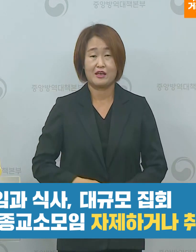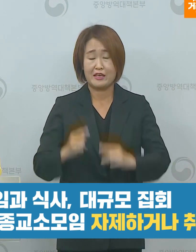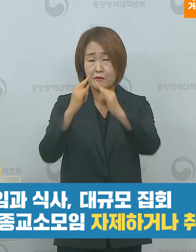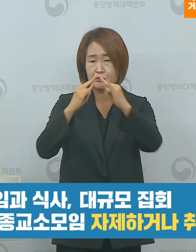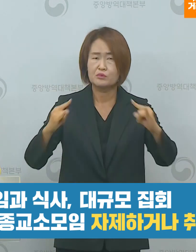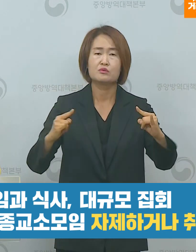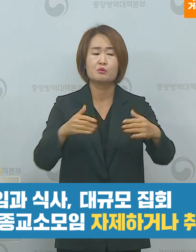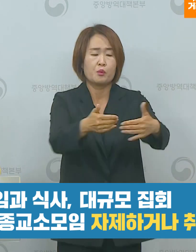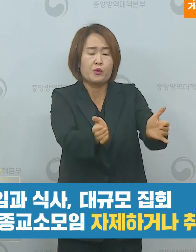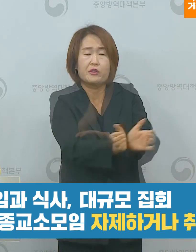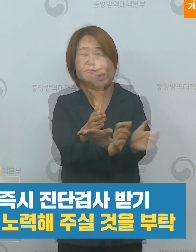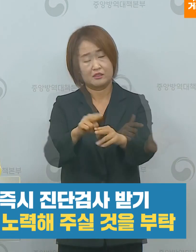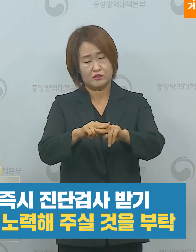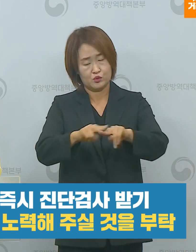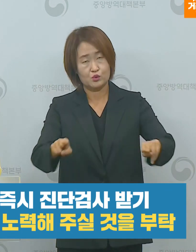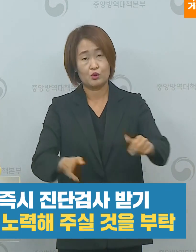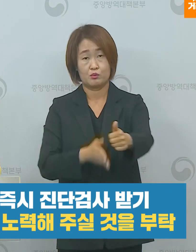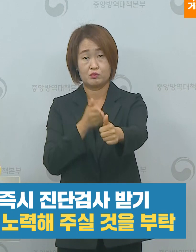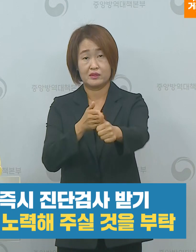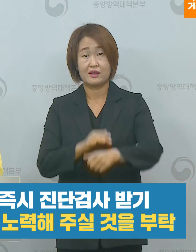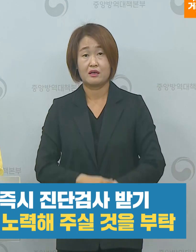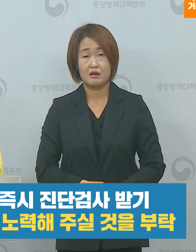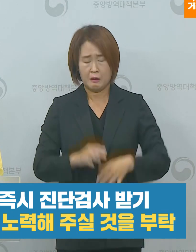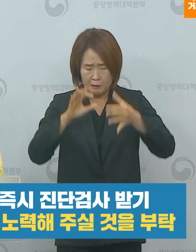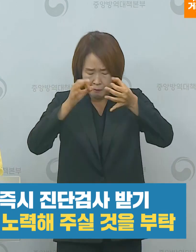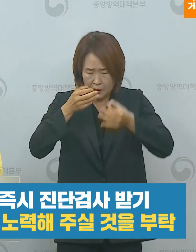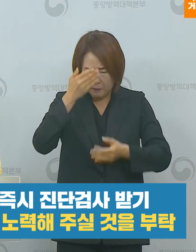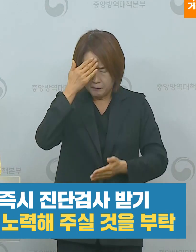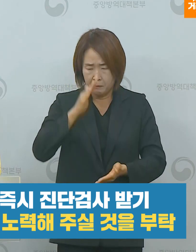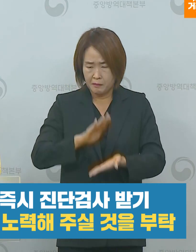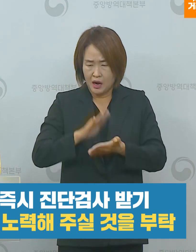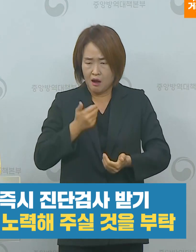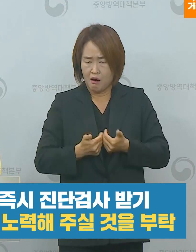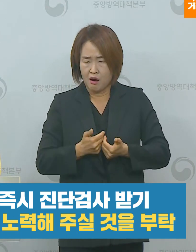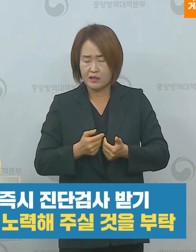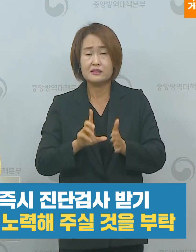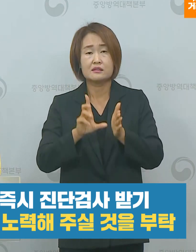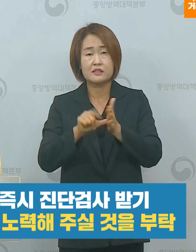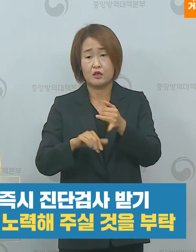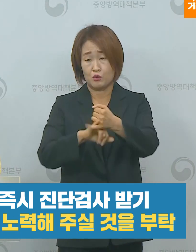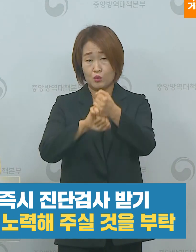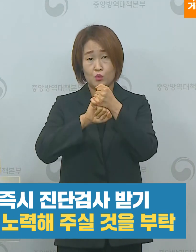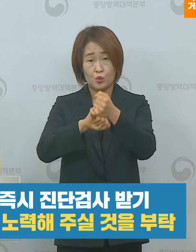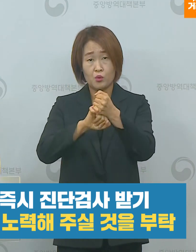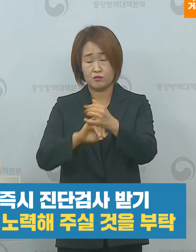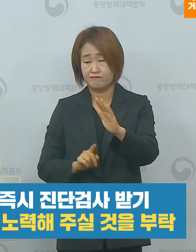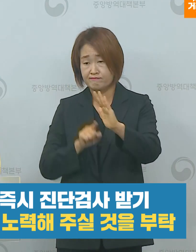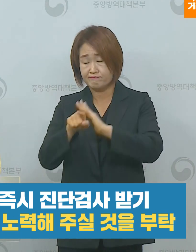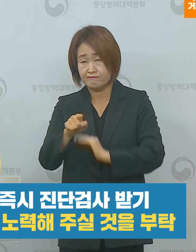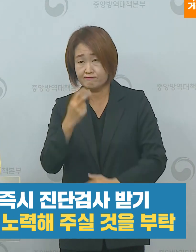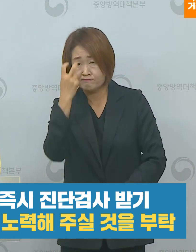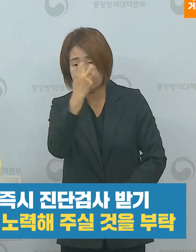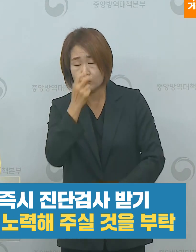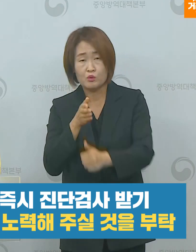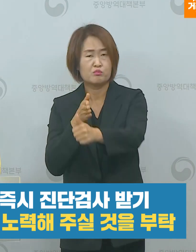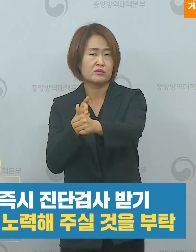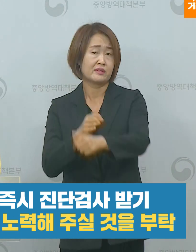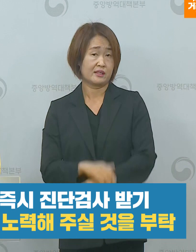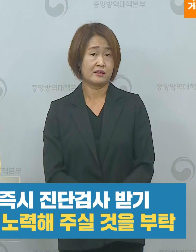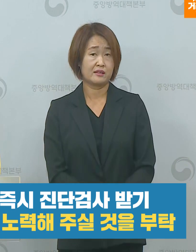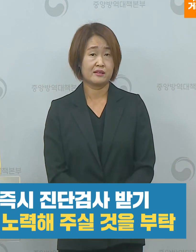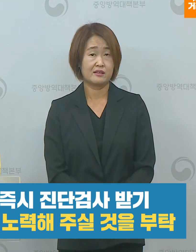자제하거나 취소해 주시기 바랍니다. 증상이 있으면 즉시 진단 검사를 받아 주십시오. 확산 차단을